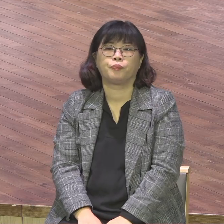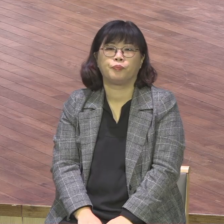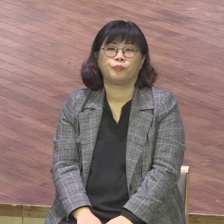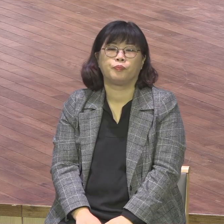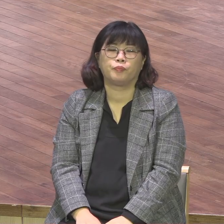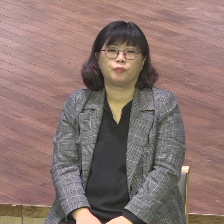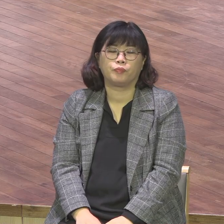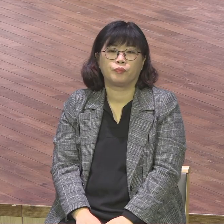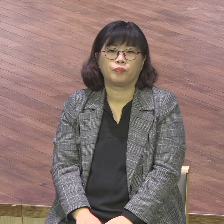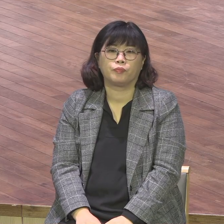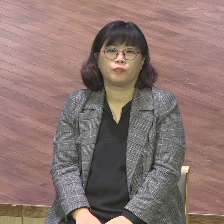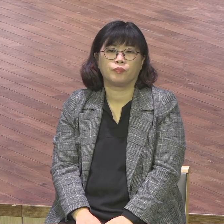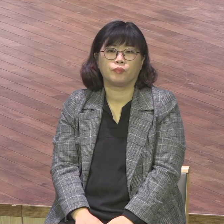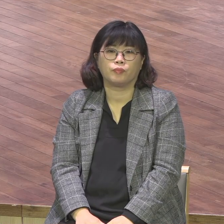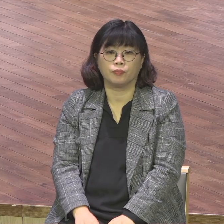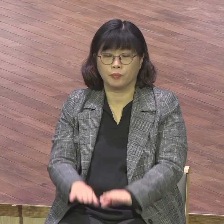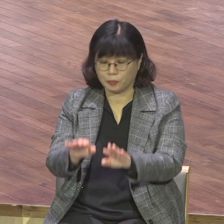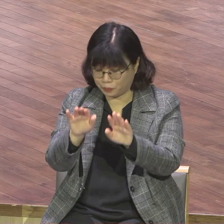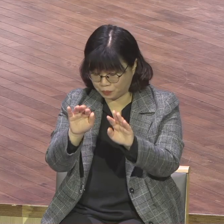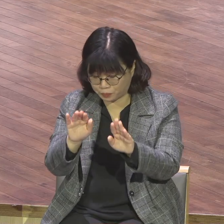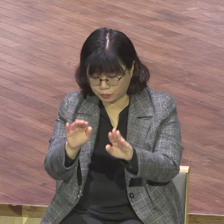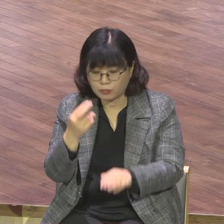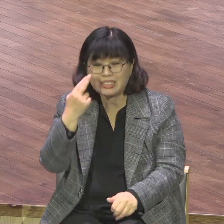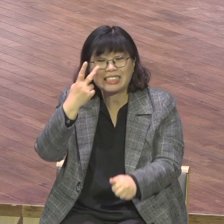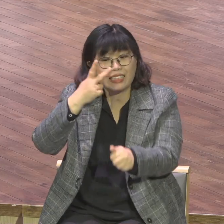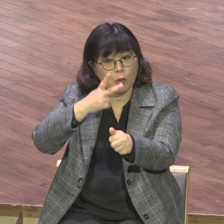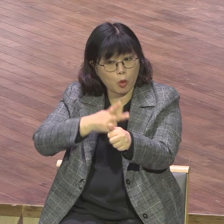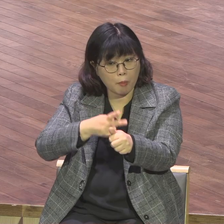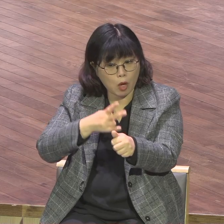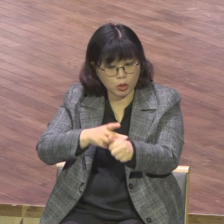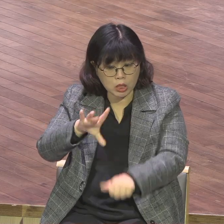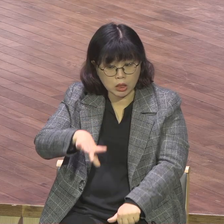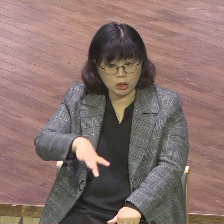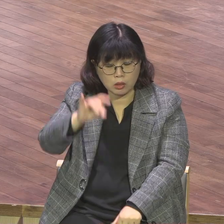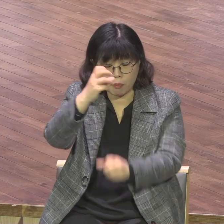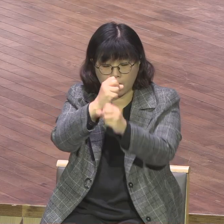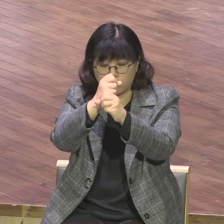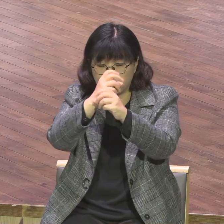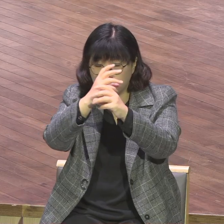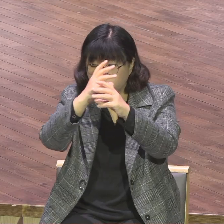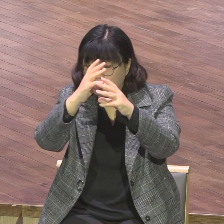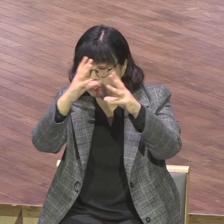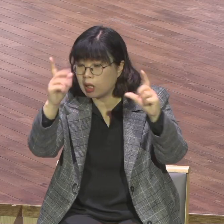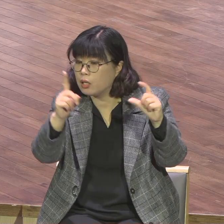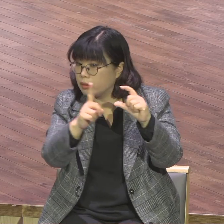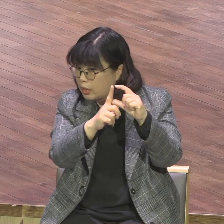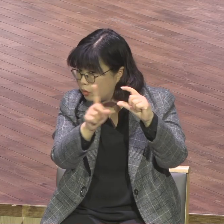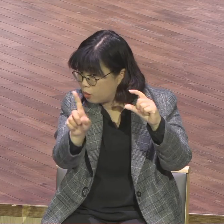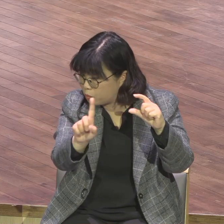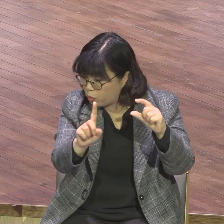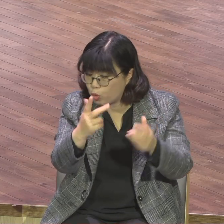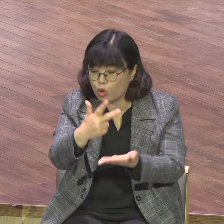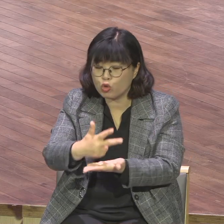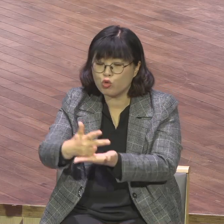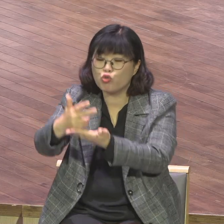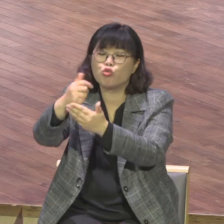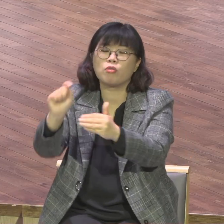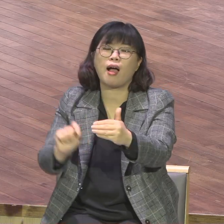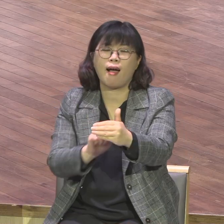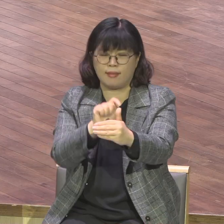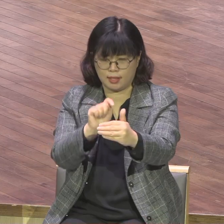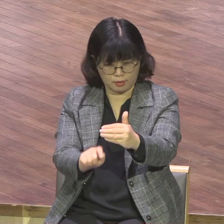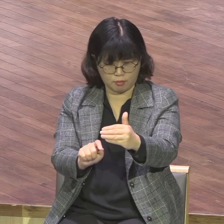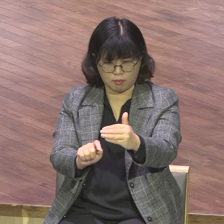바울은 주 안에서 그랬습니다. 이 말이 중요합니다. 주 안에서 부모에게 순종하는